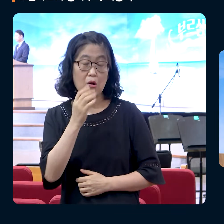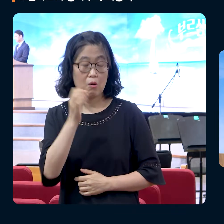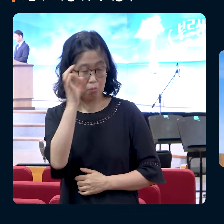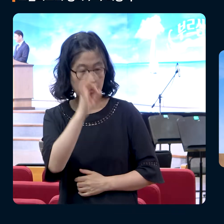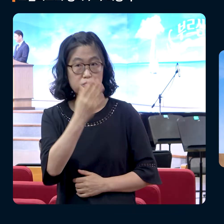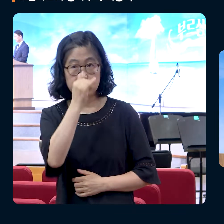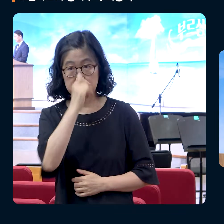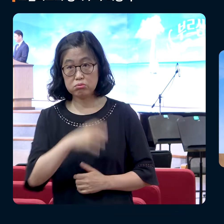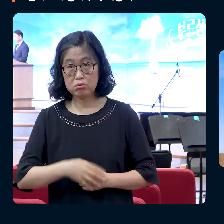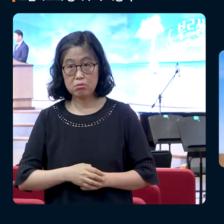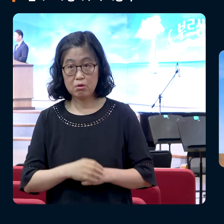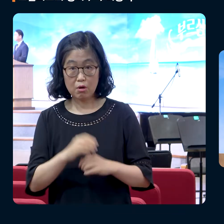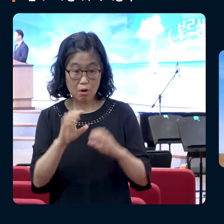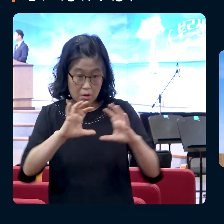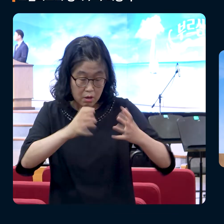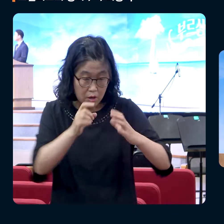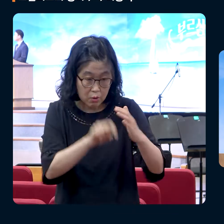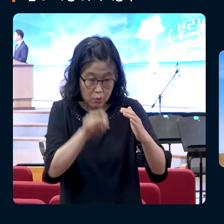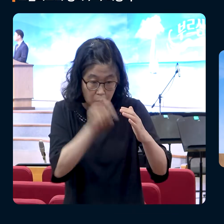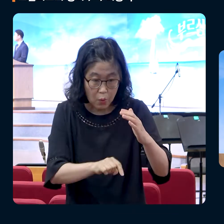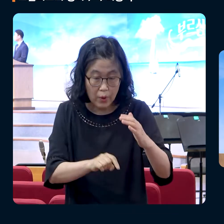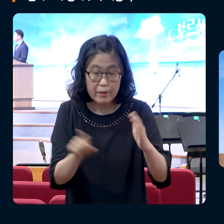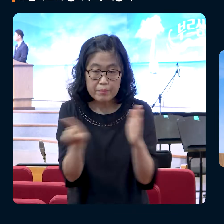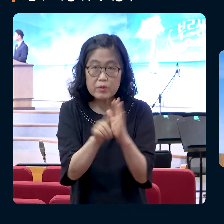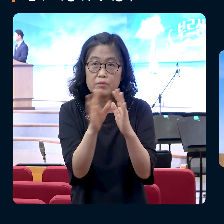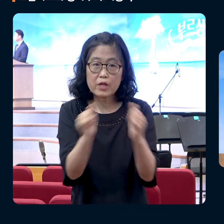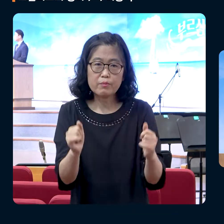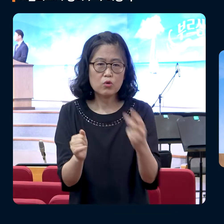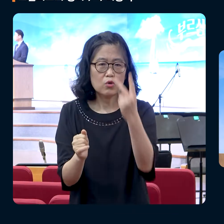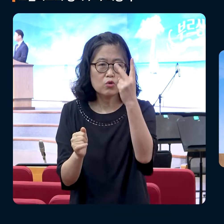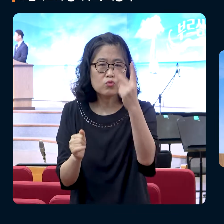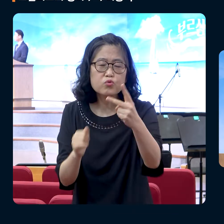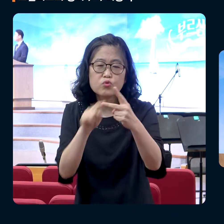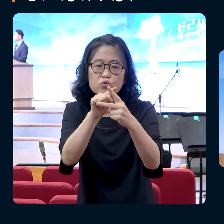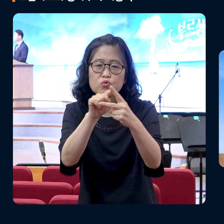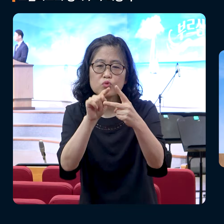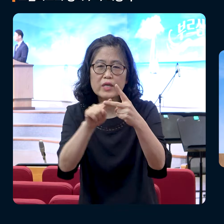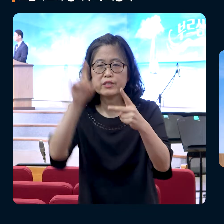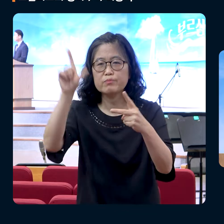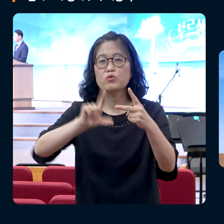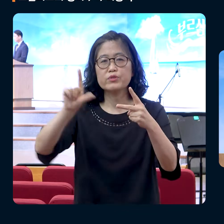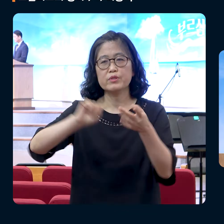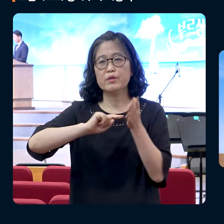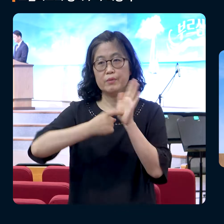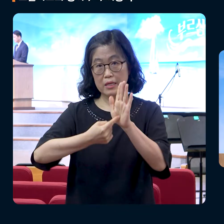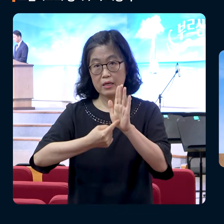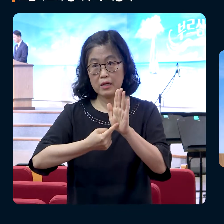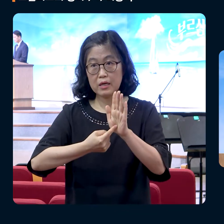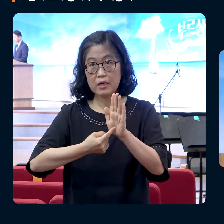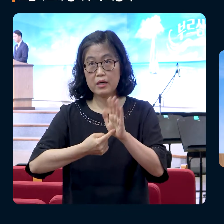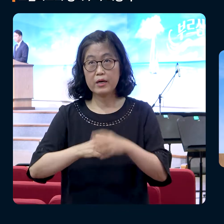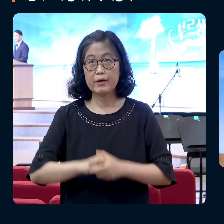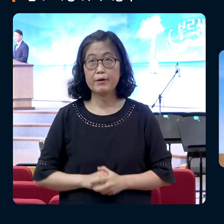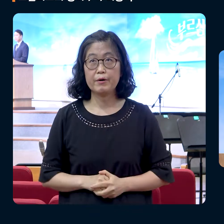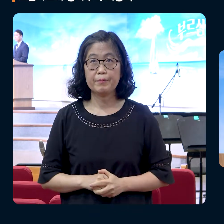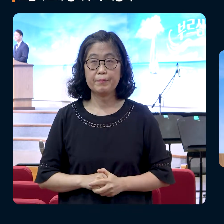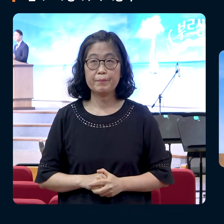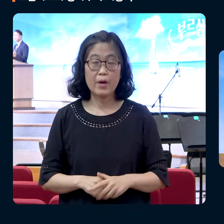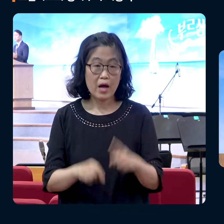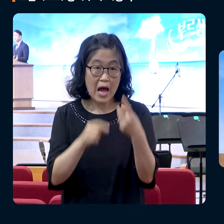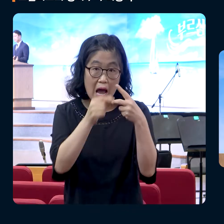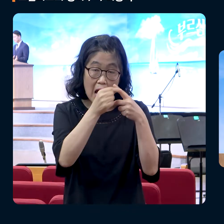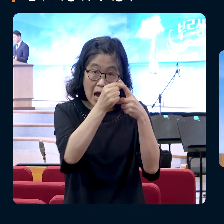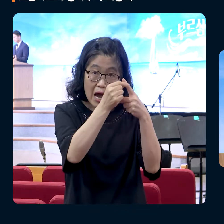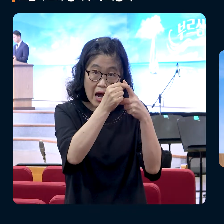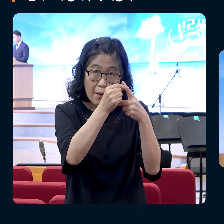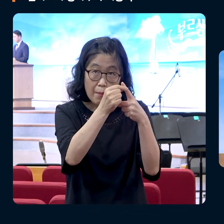속에서 신앙인들이 두 가지 극단적인 현상을 이렇게 보여주고 있다라고 생각이 드는데,